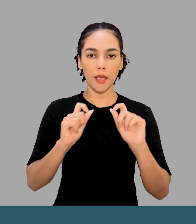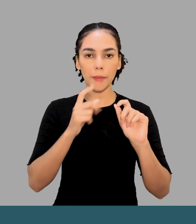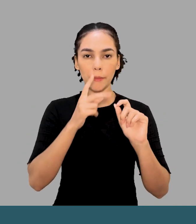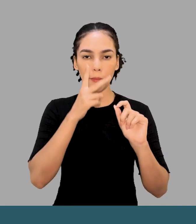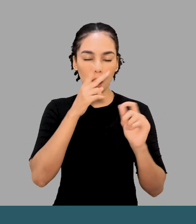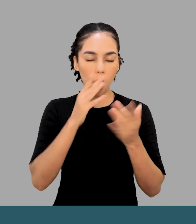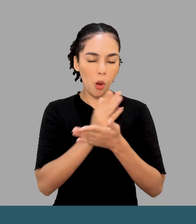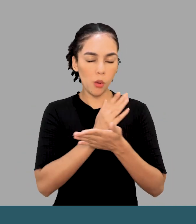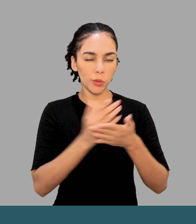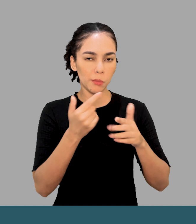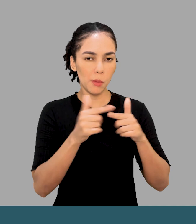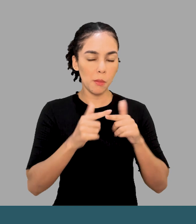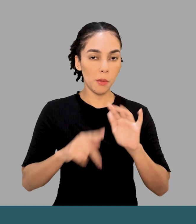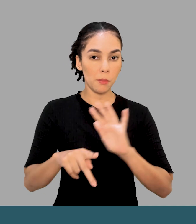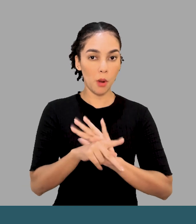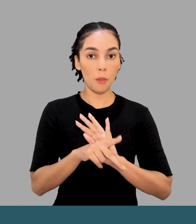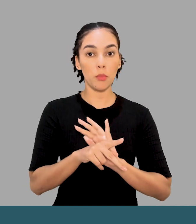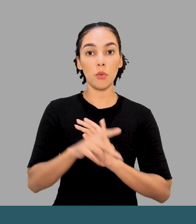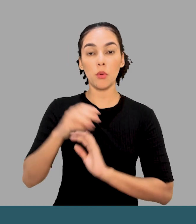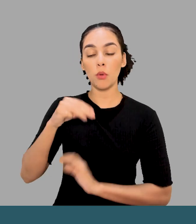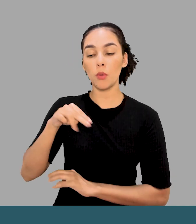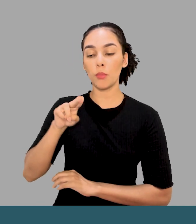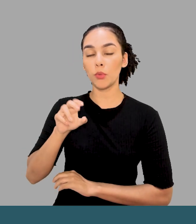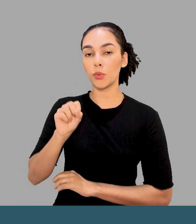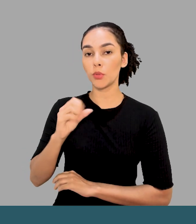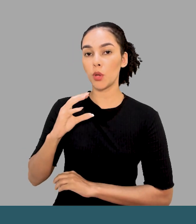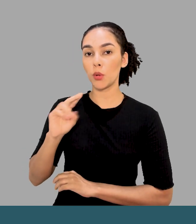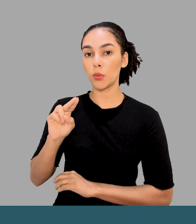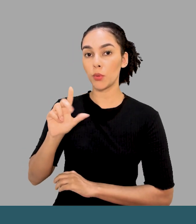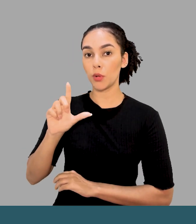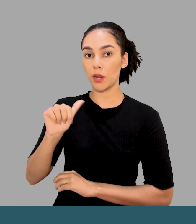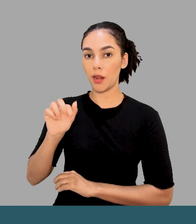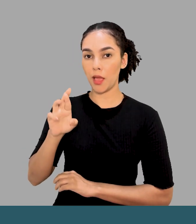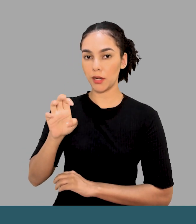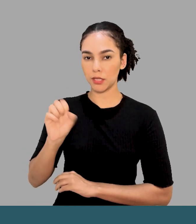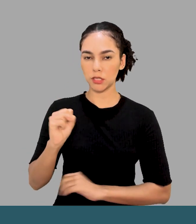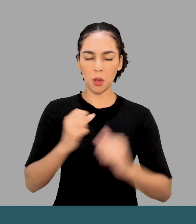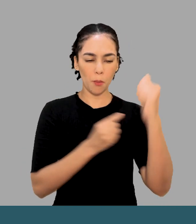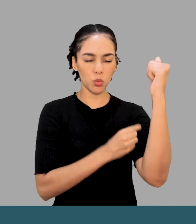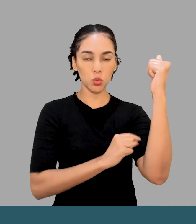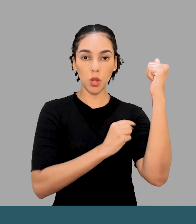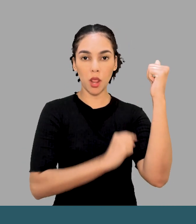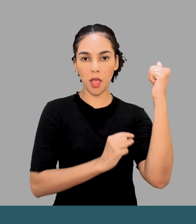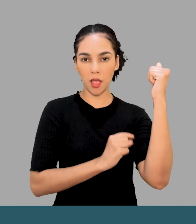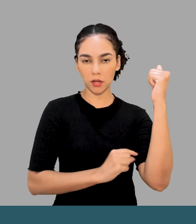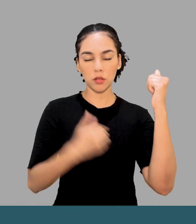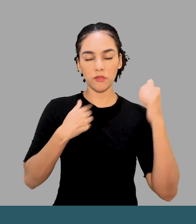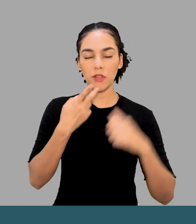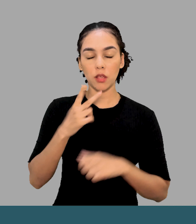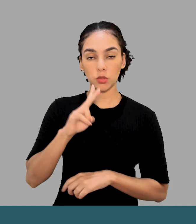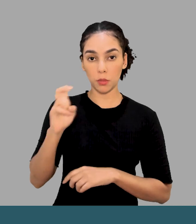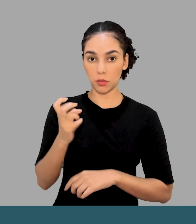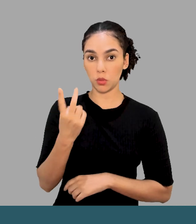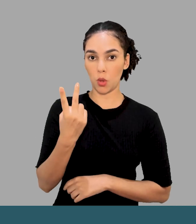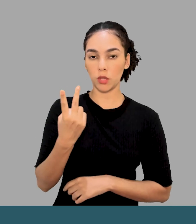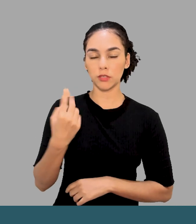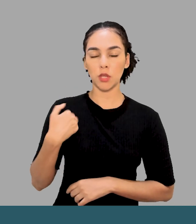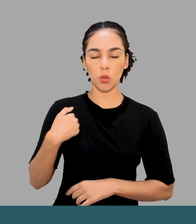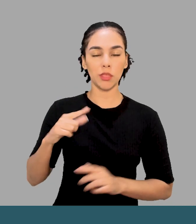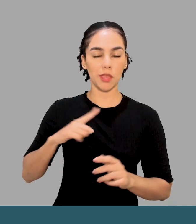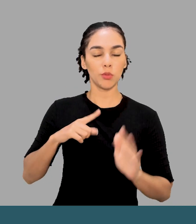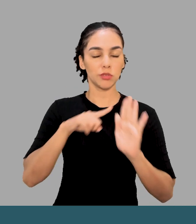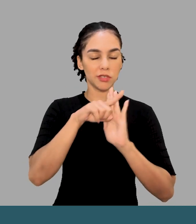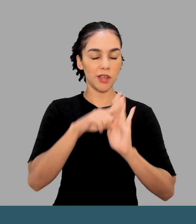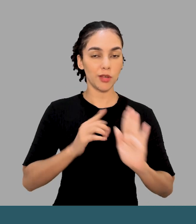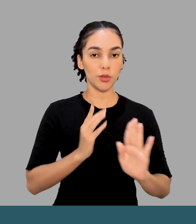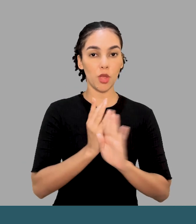especial das distrofias musculares de Becker e de Duchenne. Para quem não sabe, eu sou diagnosticado com distrofia muscular de Becker desde os 7 anos